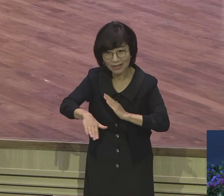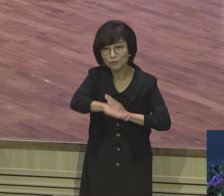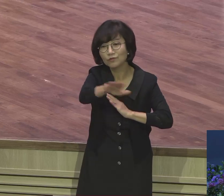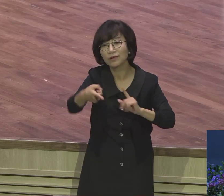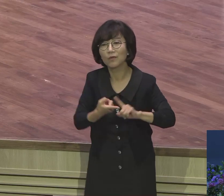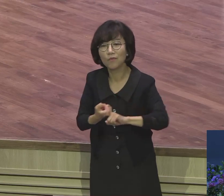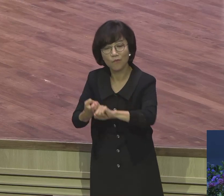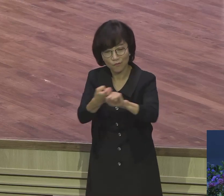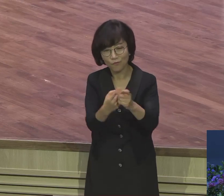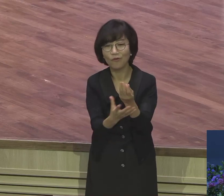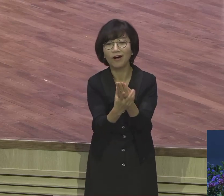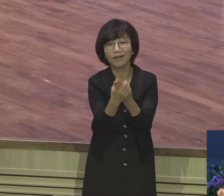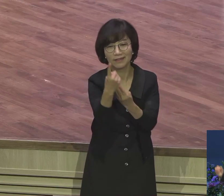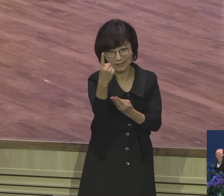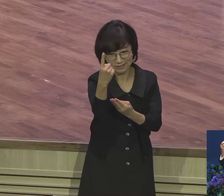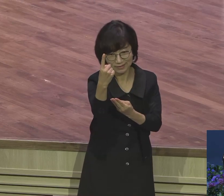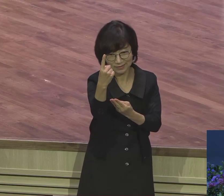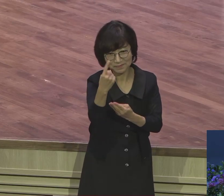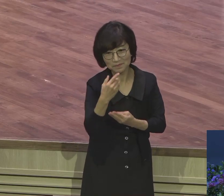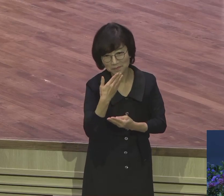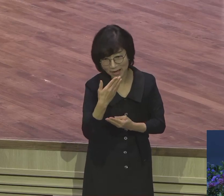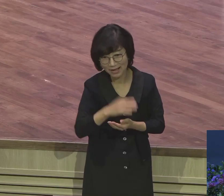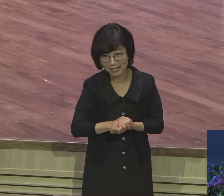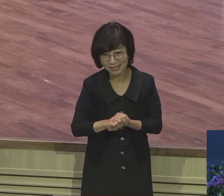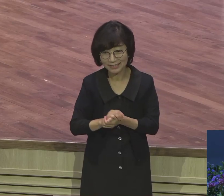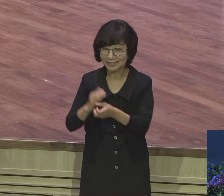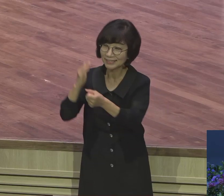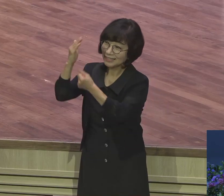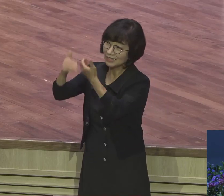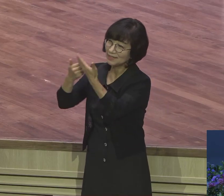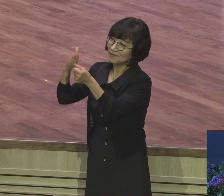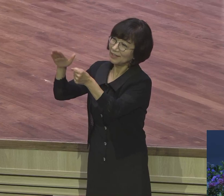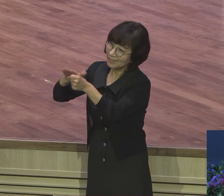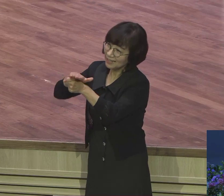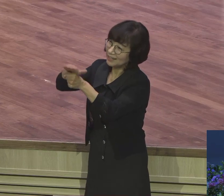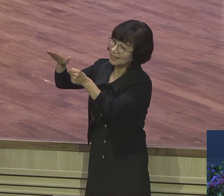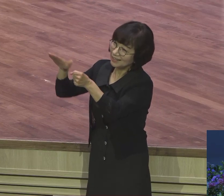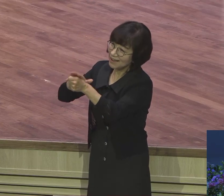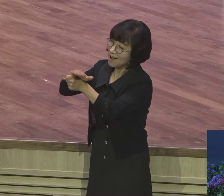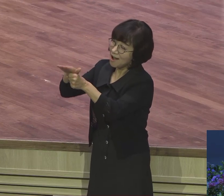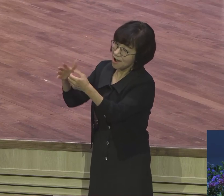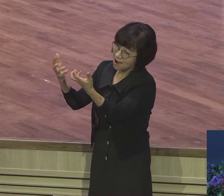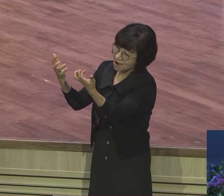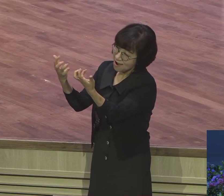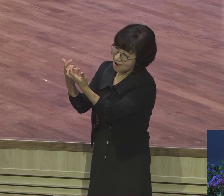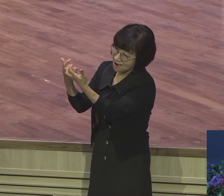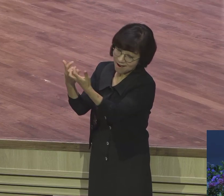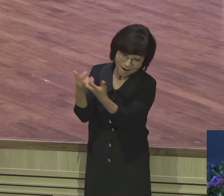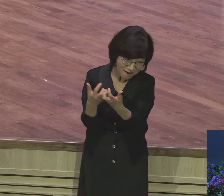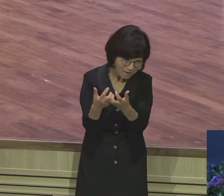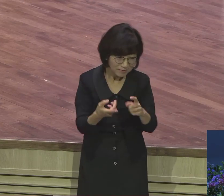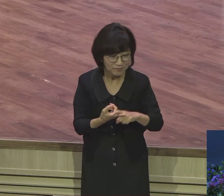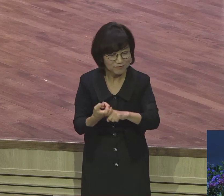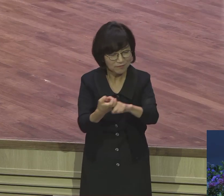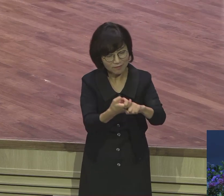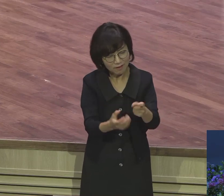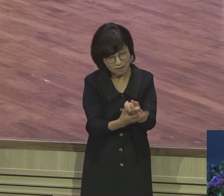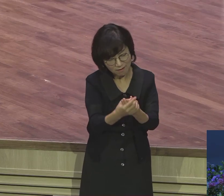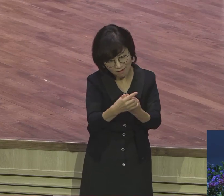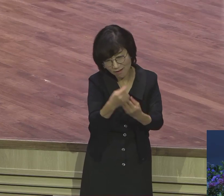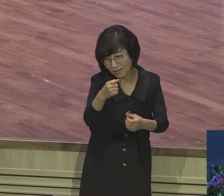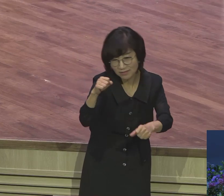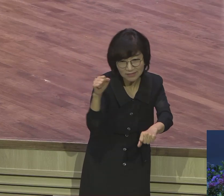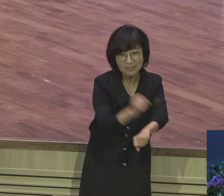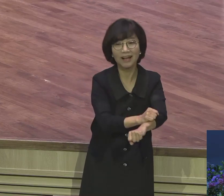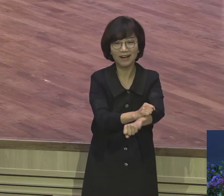이루는 능력이 나타난다. 하나님의 사랑을 많이 받는 사람의 덕징은요. 원네스 하나 사람. 원네스 원네스를